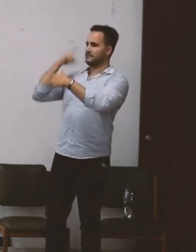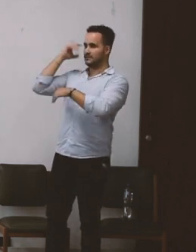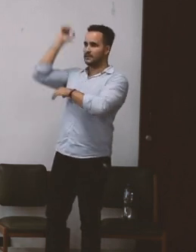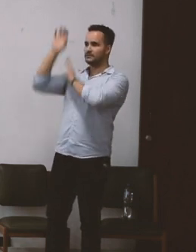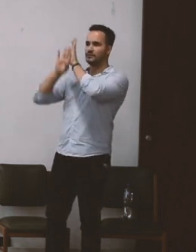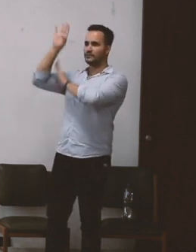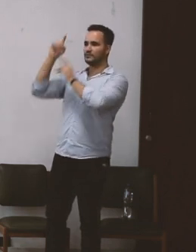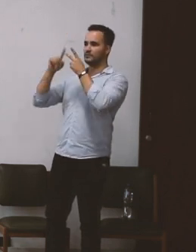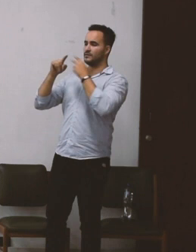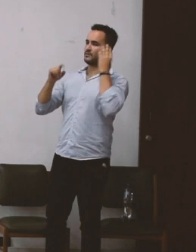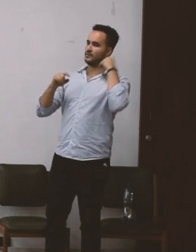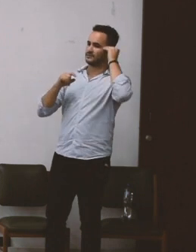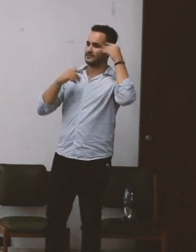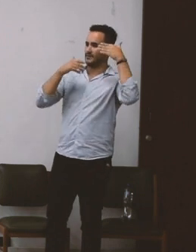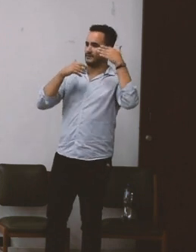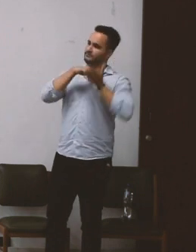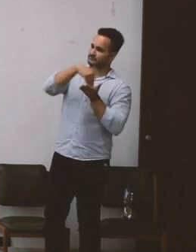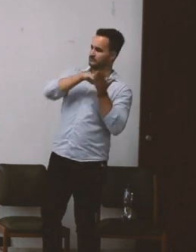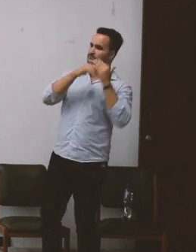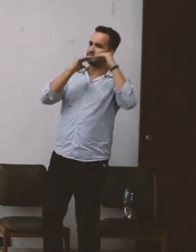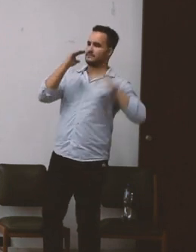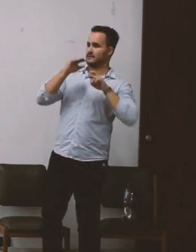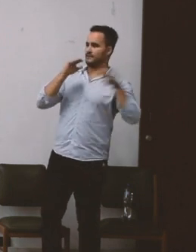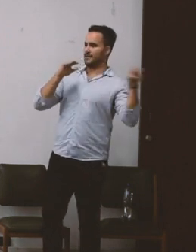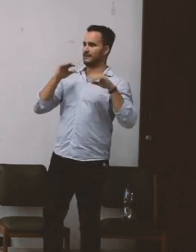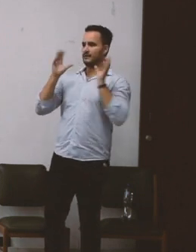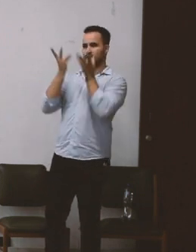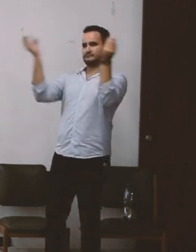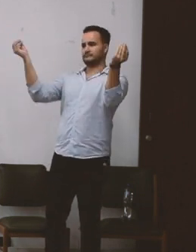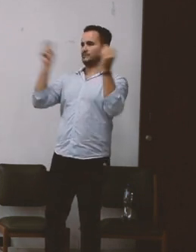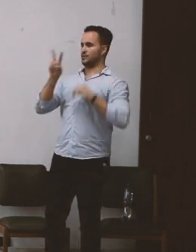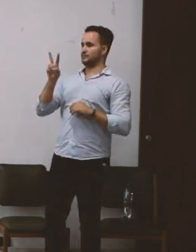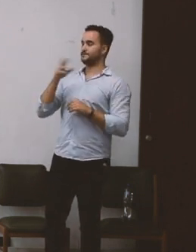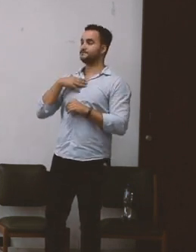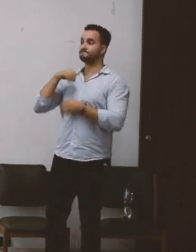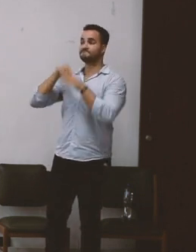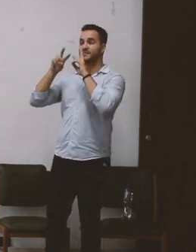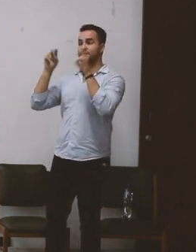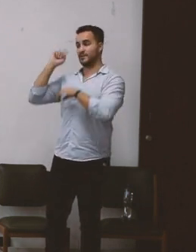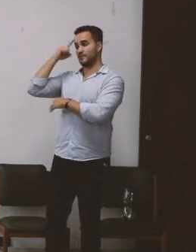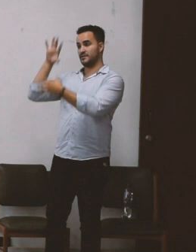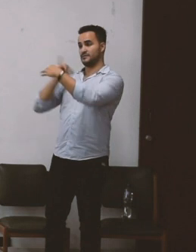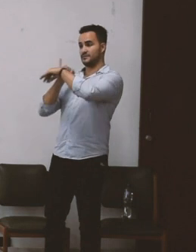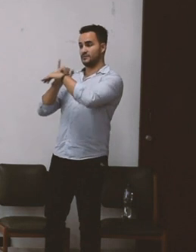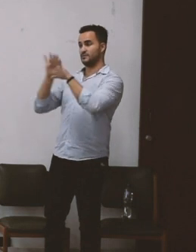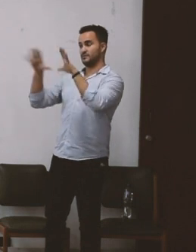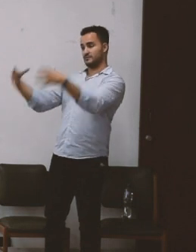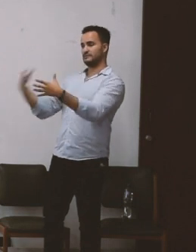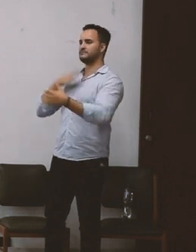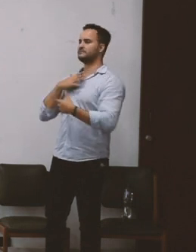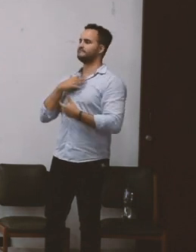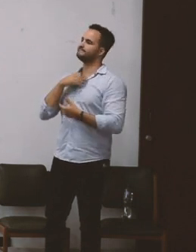intelectual y la deficiencia cognitiva. La negación del lugar en la escuela pública orilló a la decisión